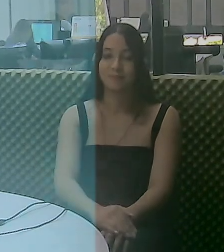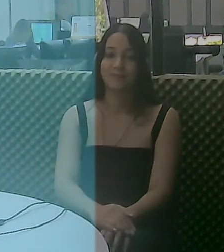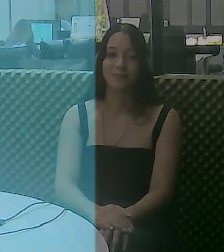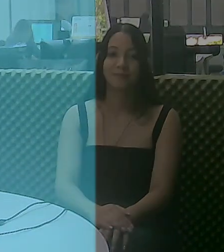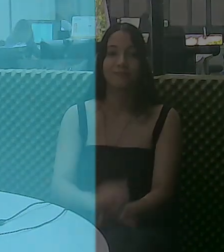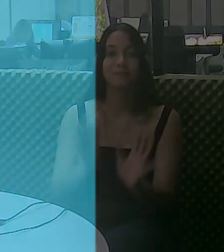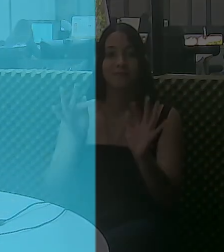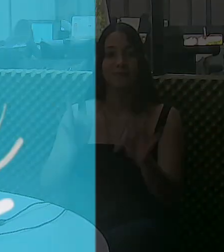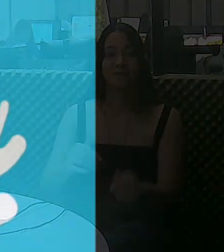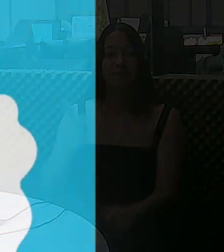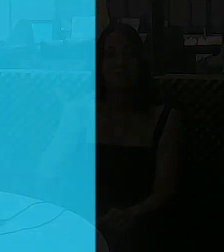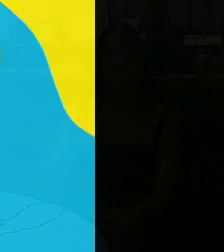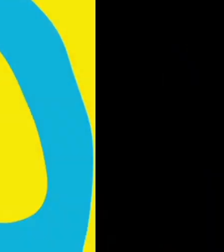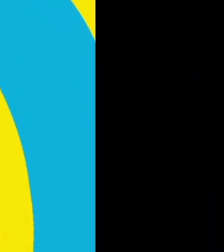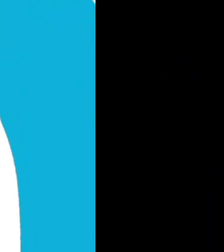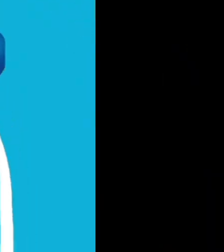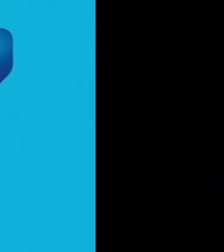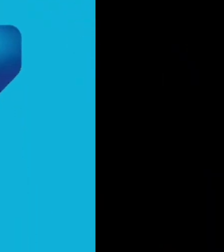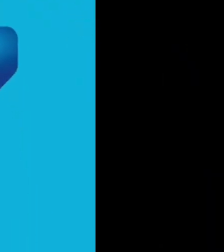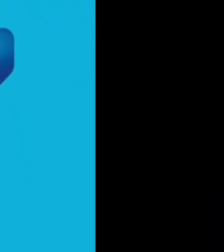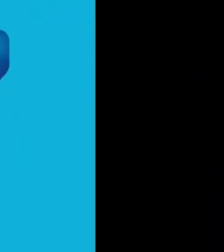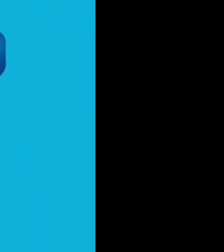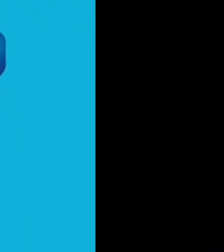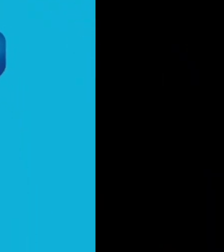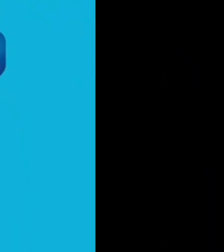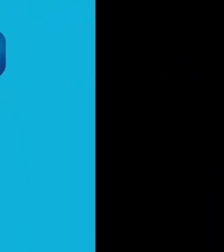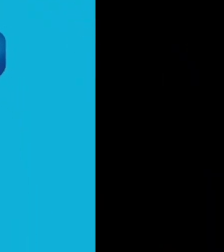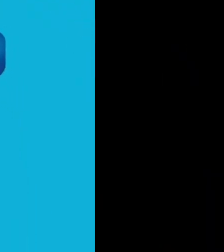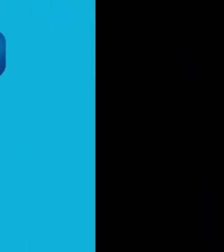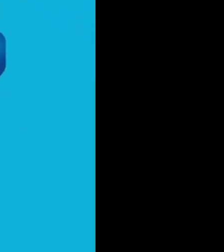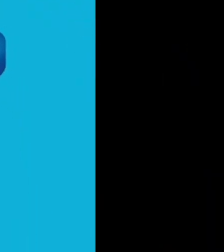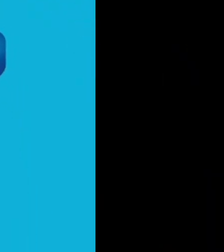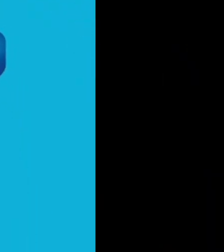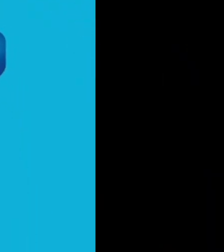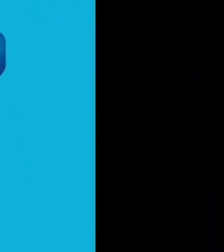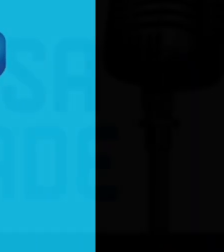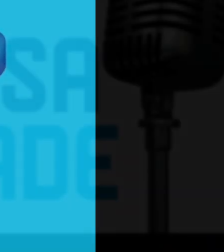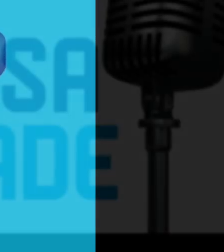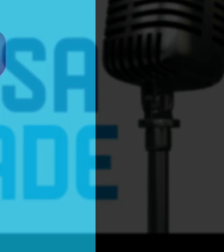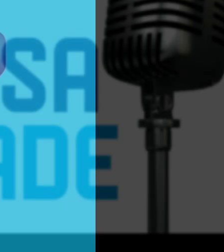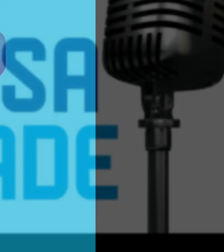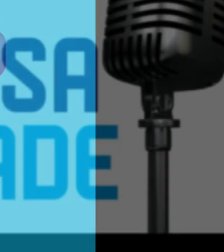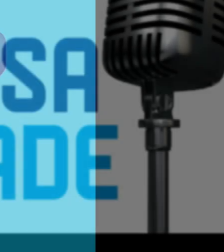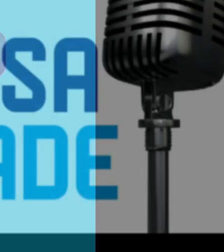próxima. Fica por aqui mais uma edição do programa da Rádio Nossa Cidade.